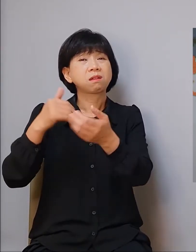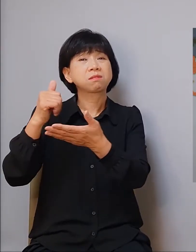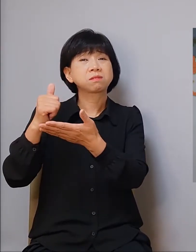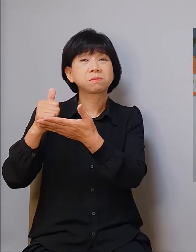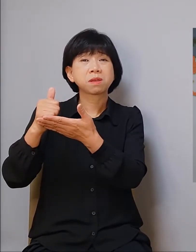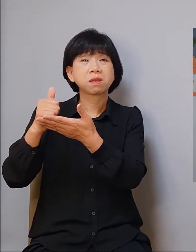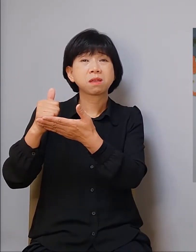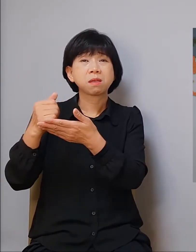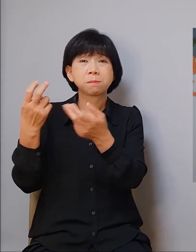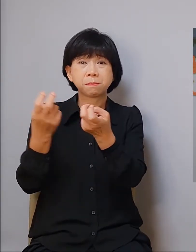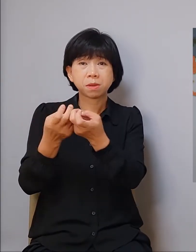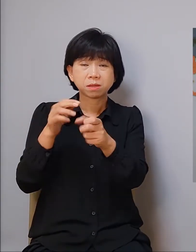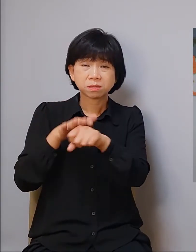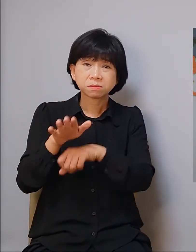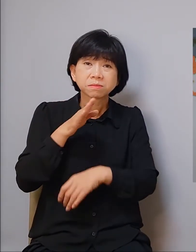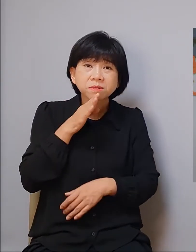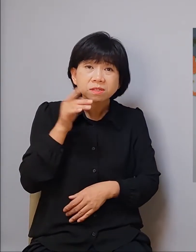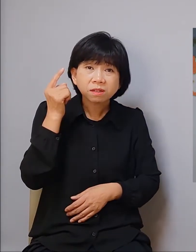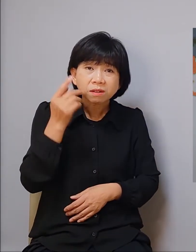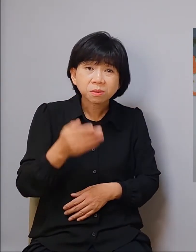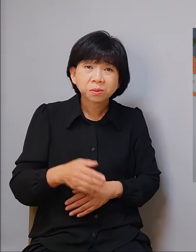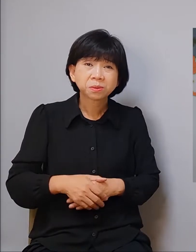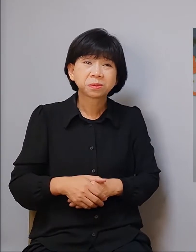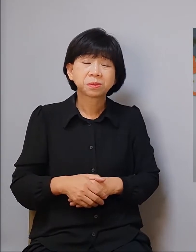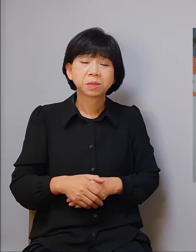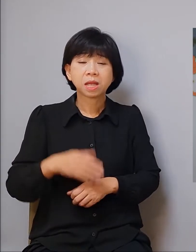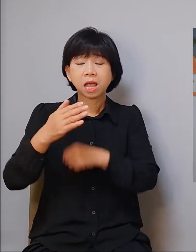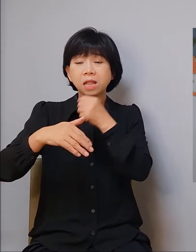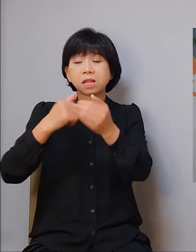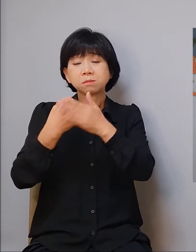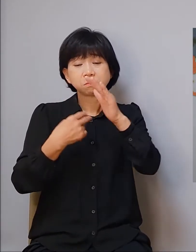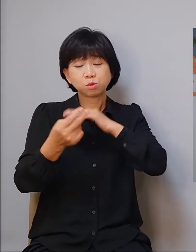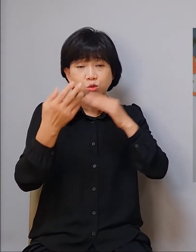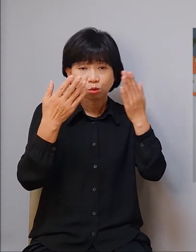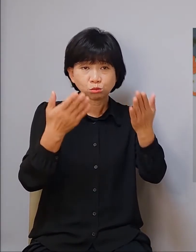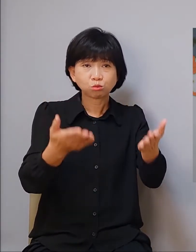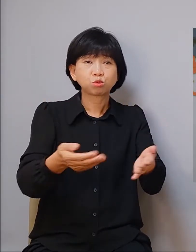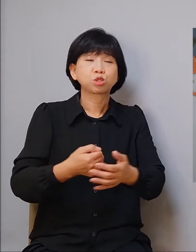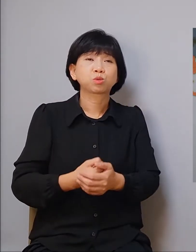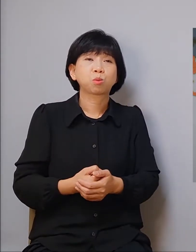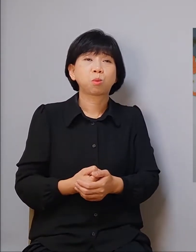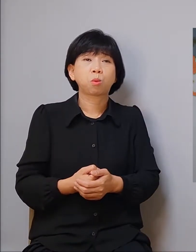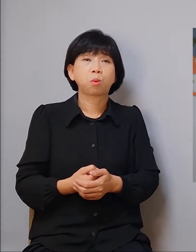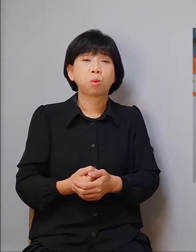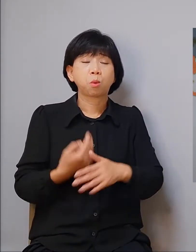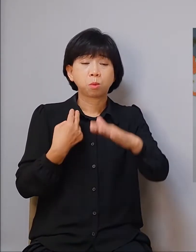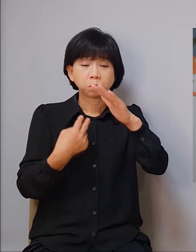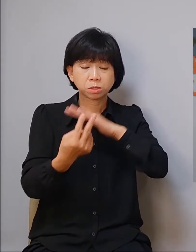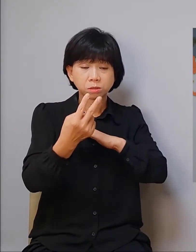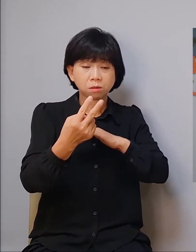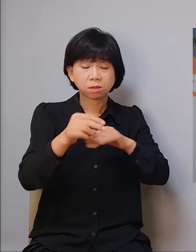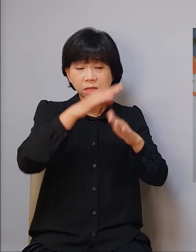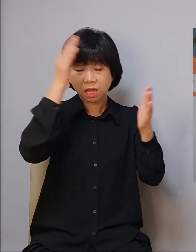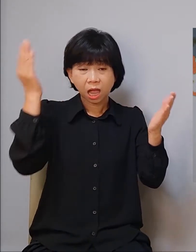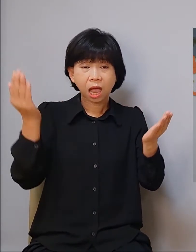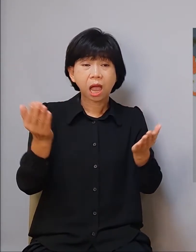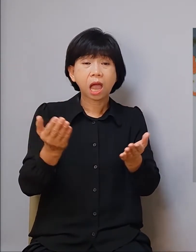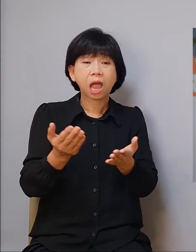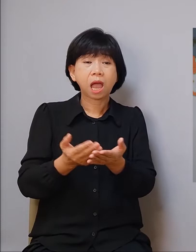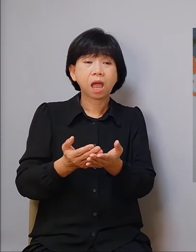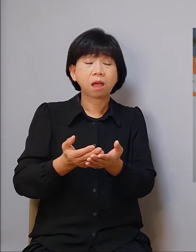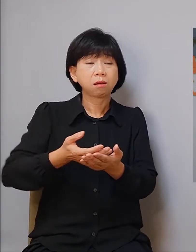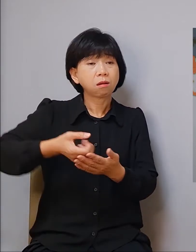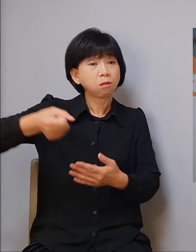하나님의 방식입니다. 하나님은 비전을 주시고 그 비전을 다